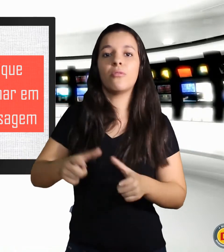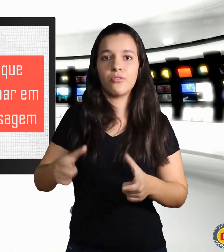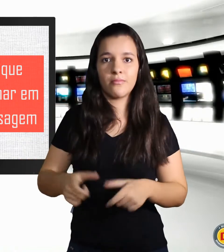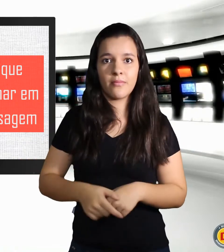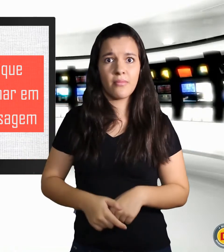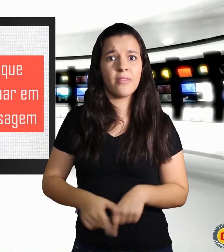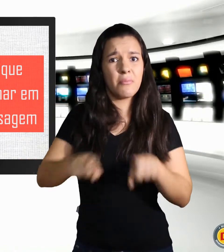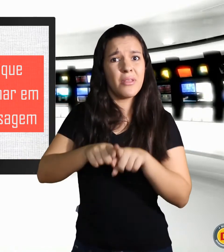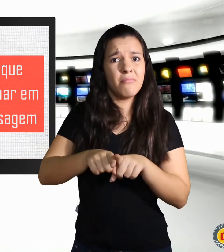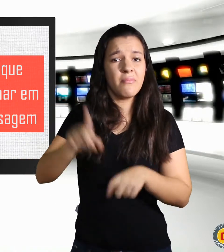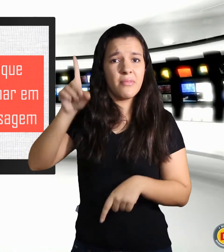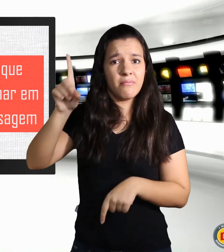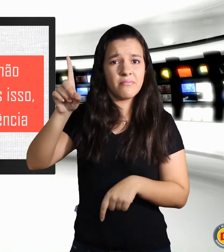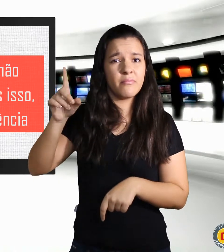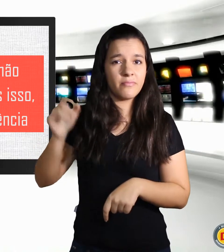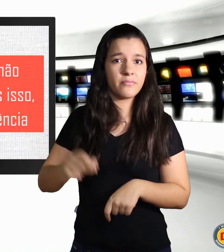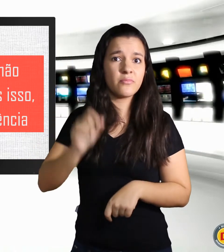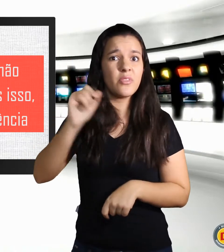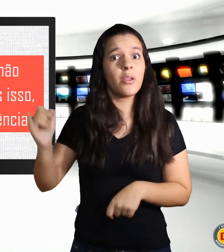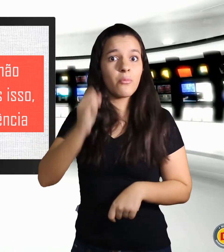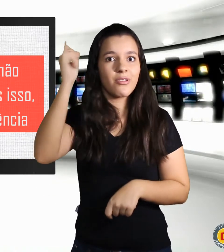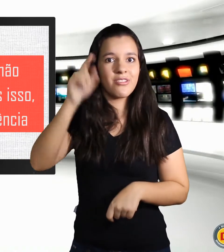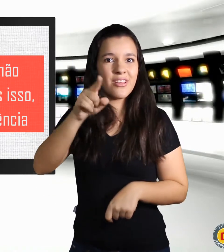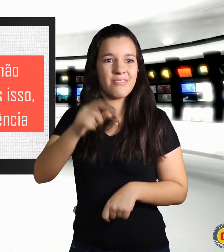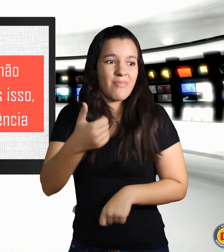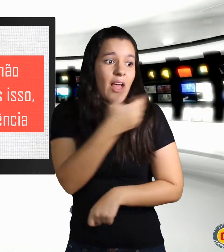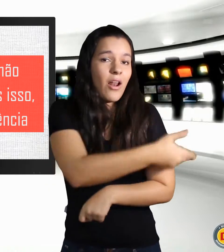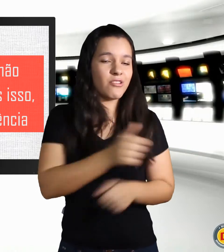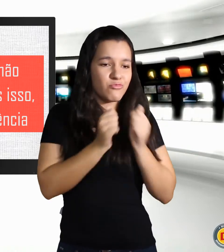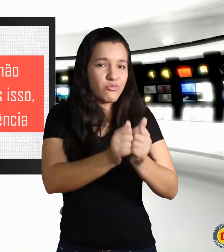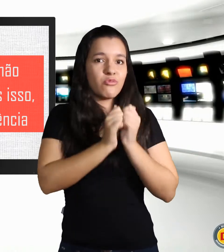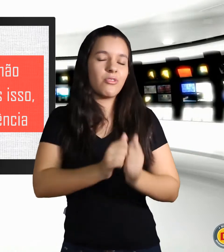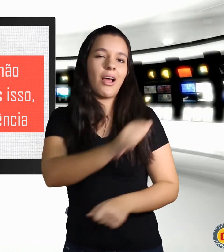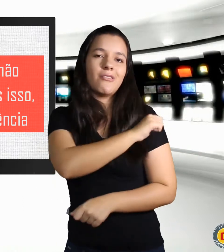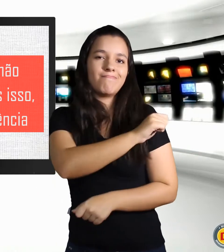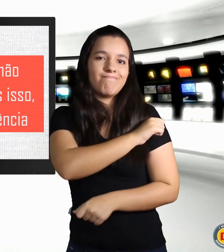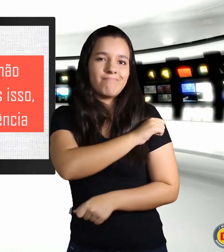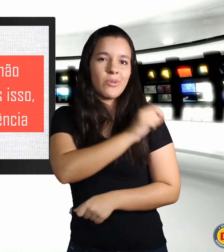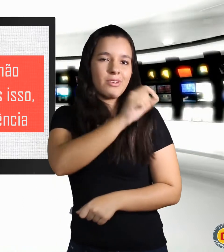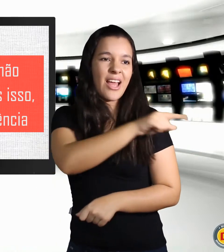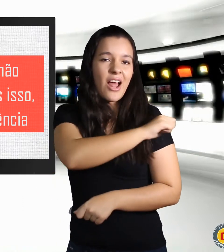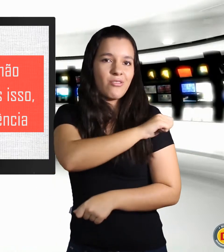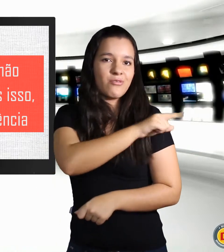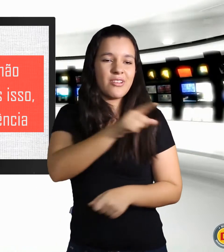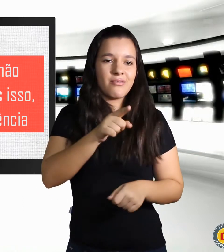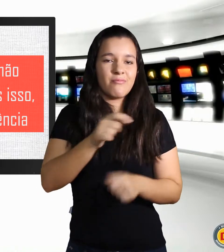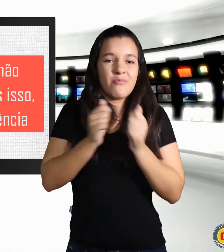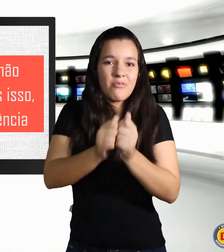D. É de suma importância não ficar ao lado do aluno, pois isso, na maioria das vezes, causa alta dependência por